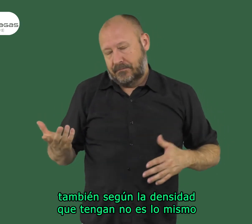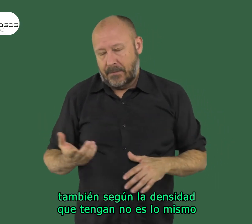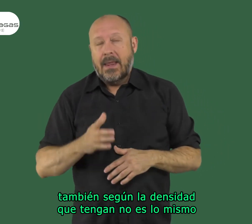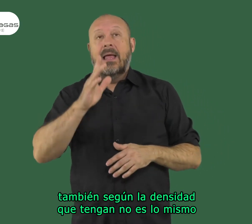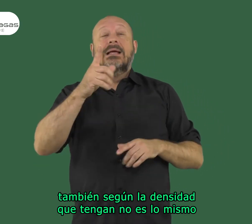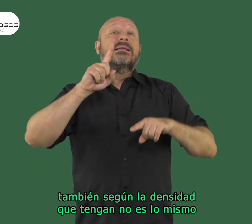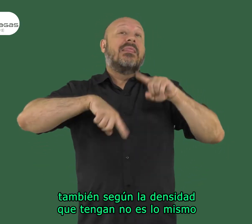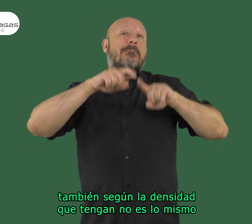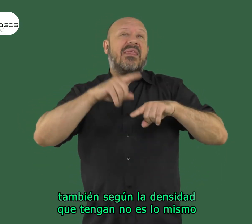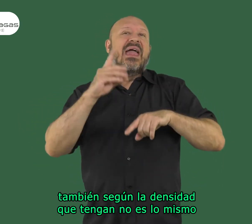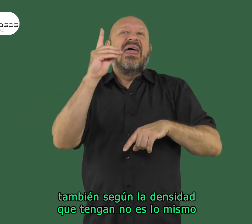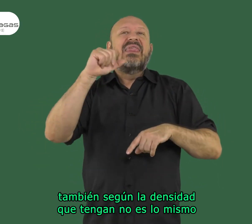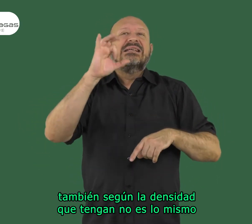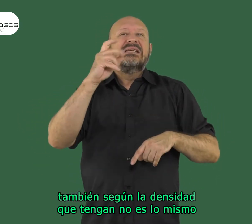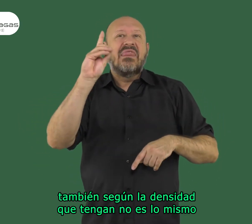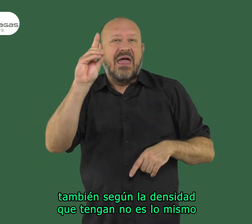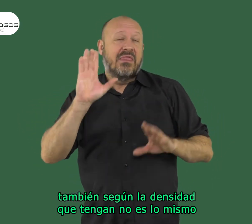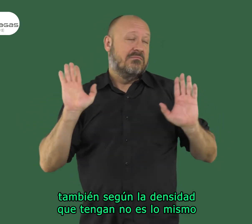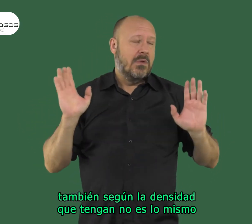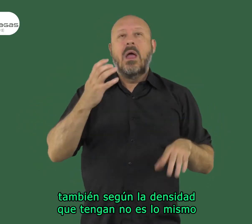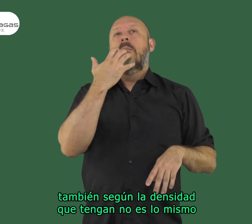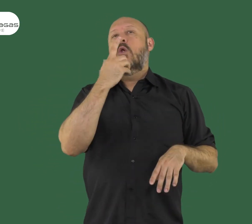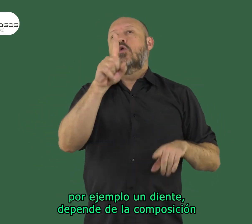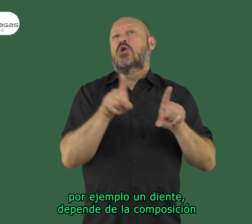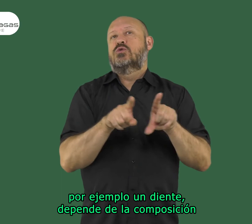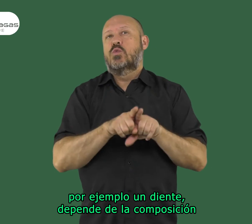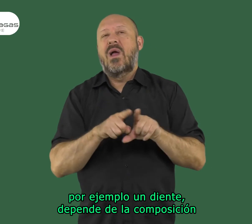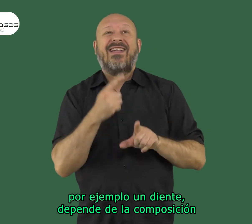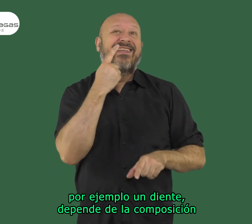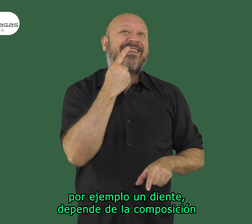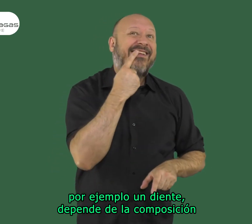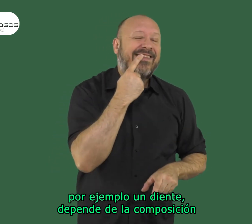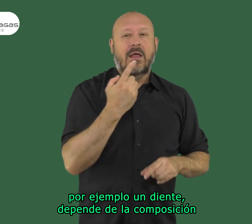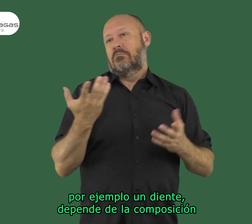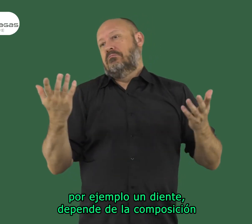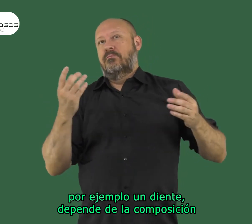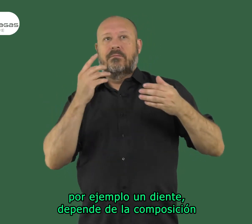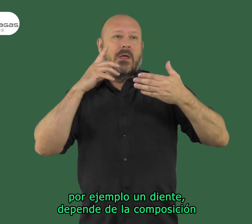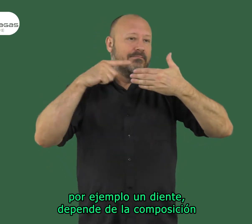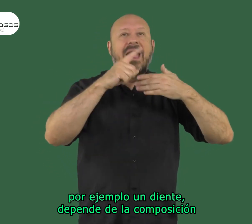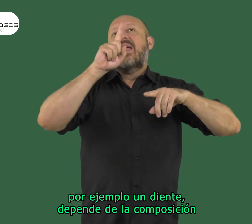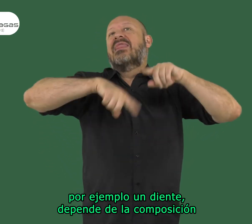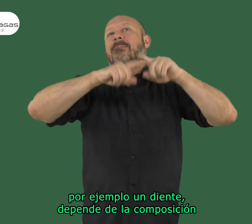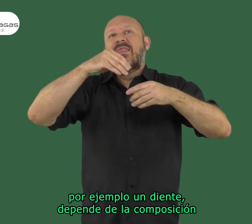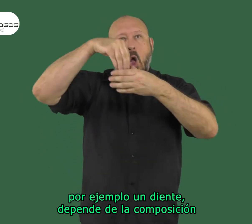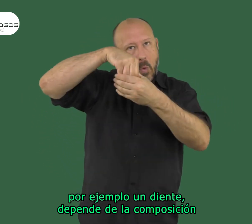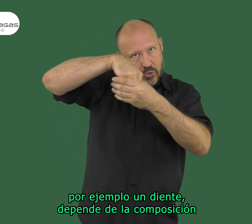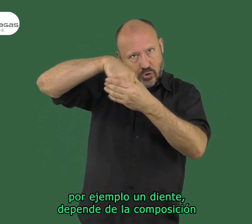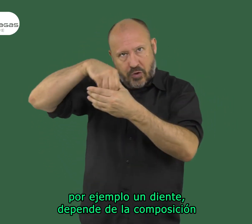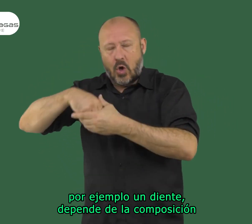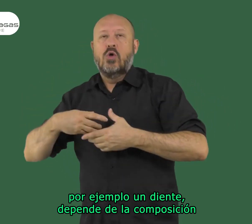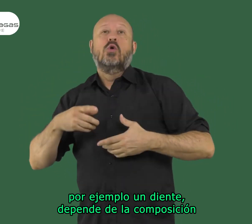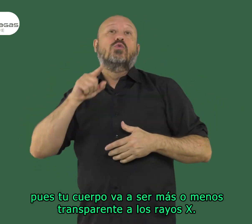él. También según la densidad que tenga, no es lo mismo, por ejemplo, un diente, depende